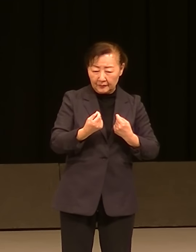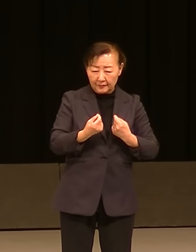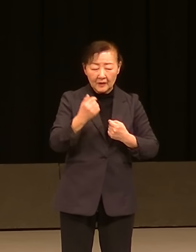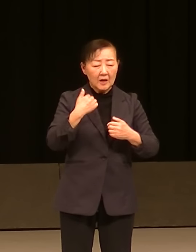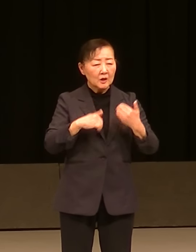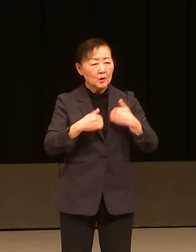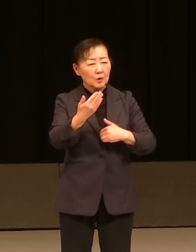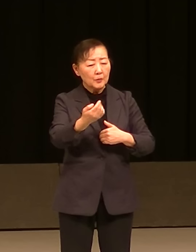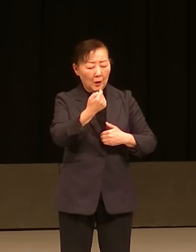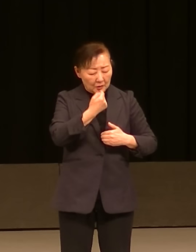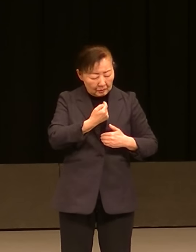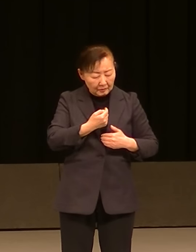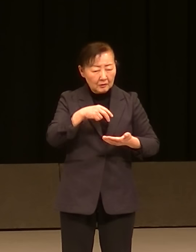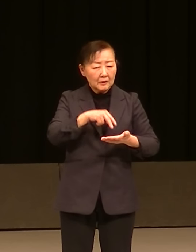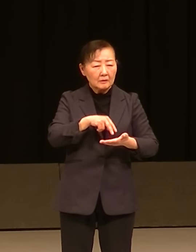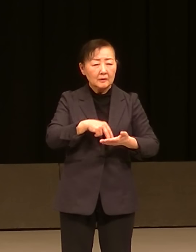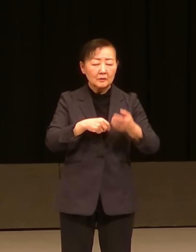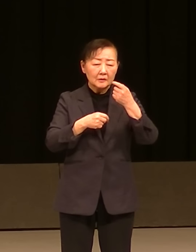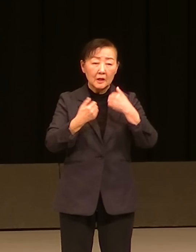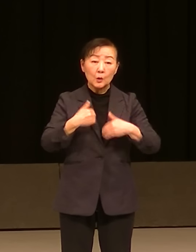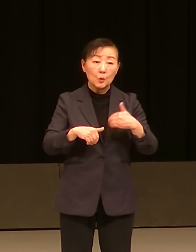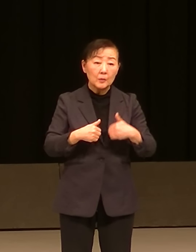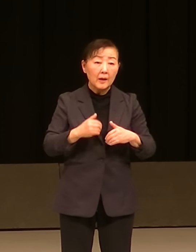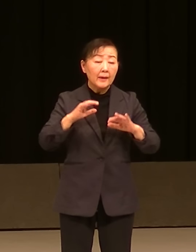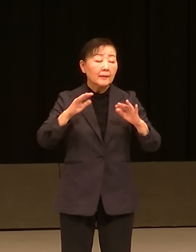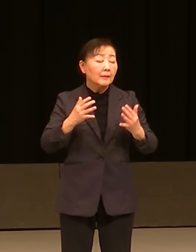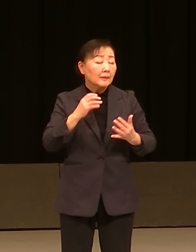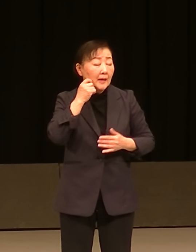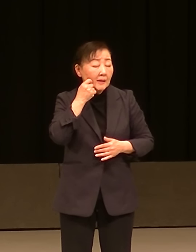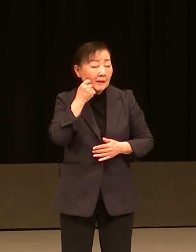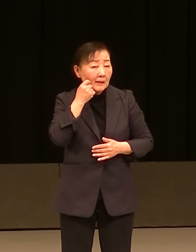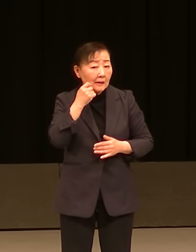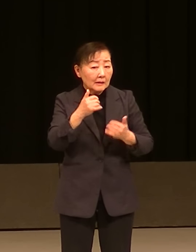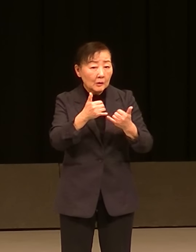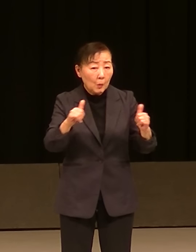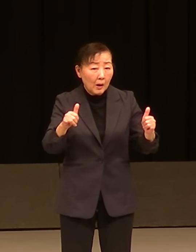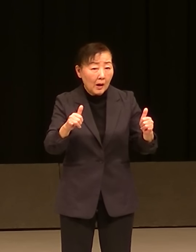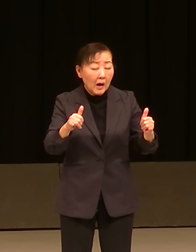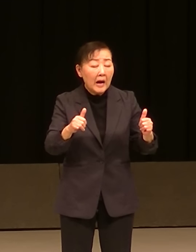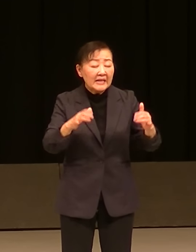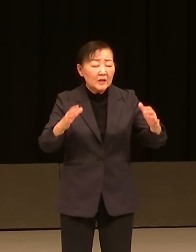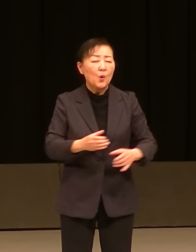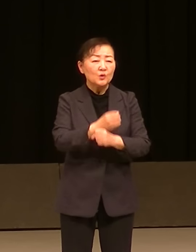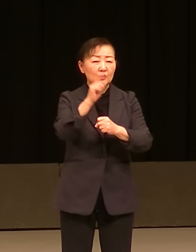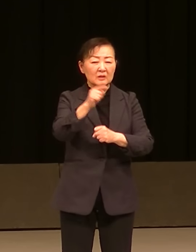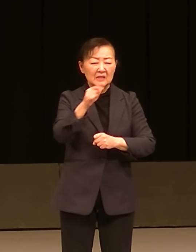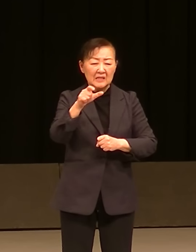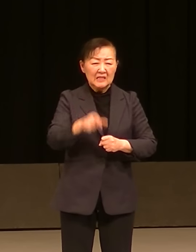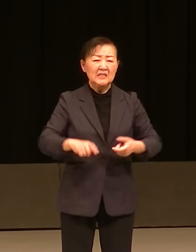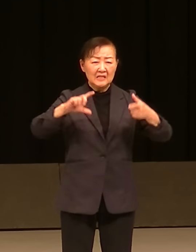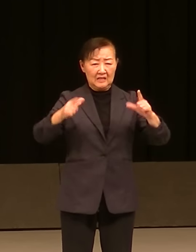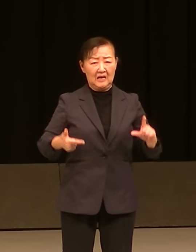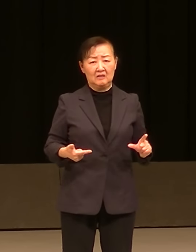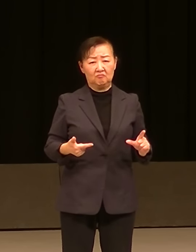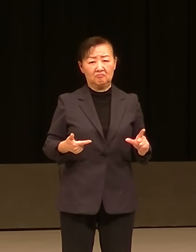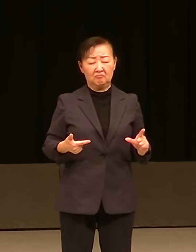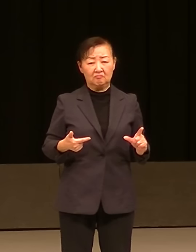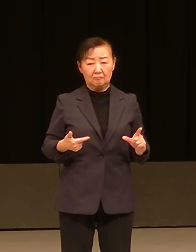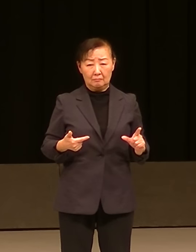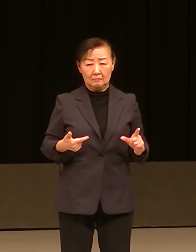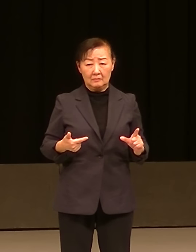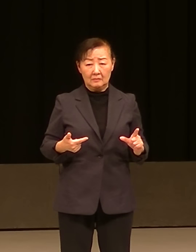喜びを我が喜びとするということができない輩は要するに人間じゃないんだということで、